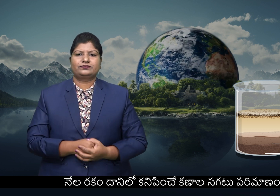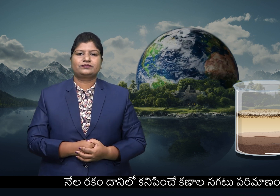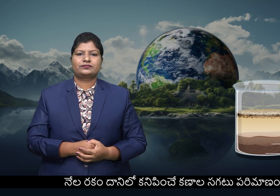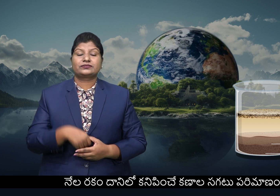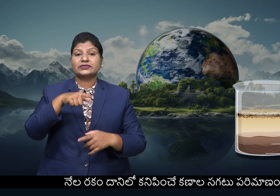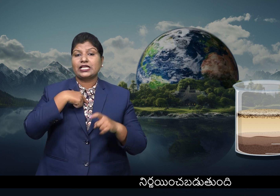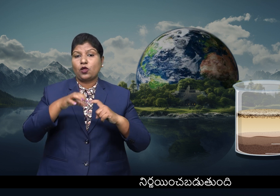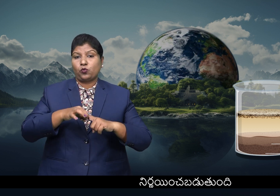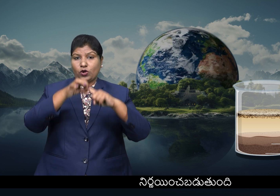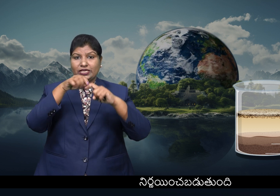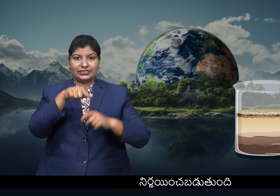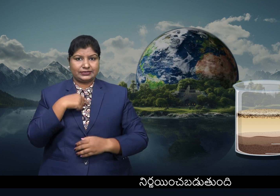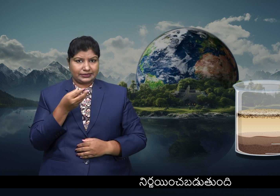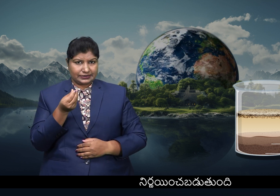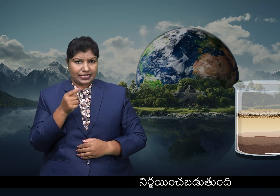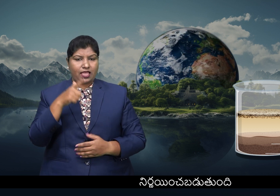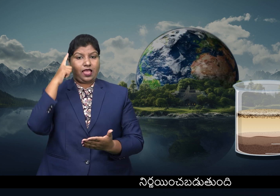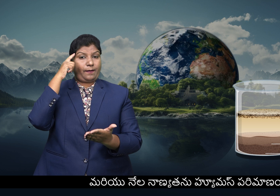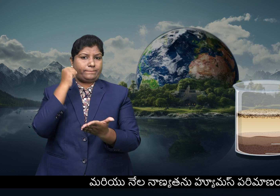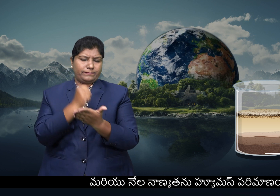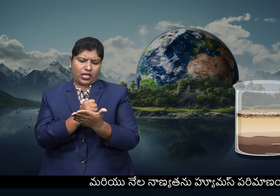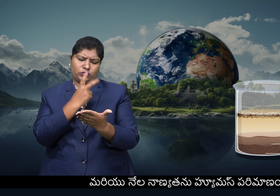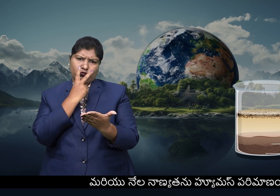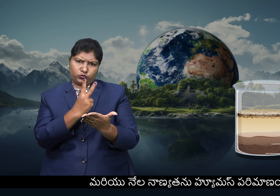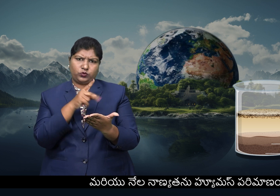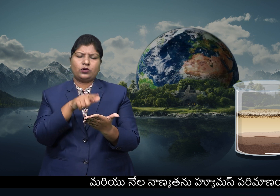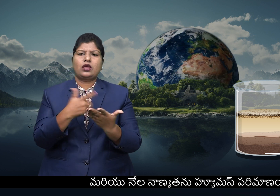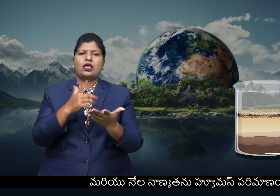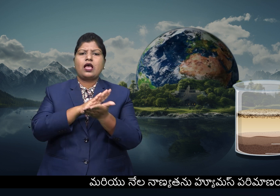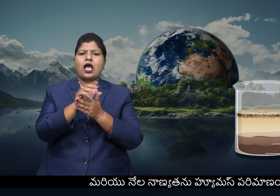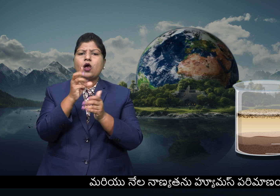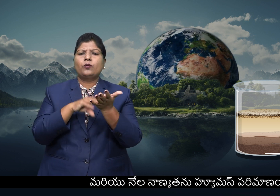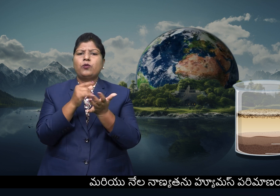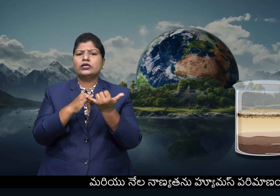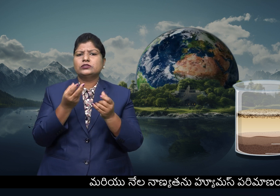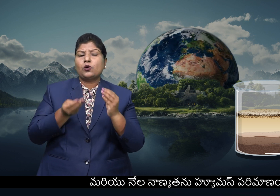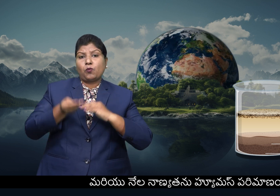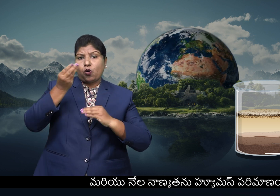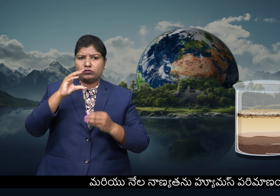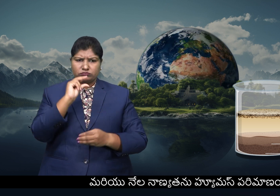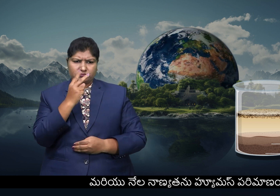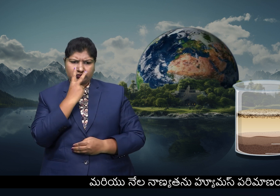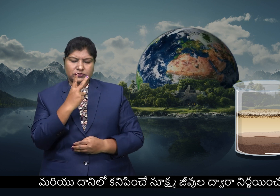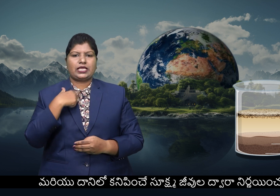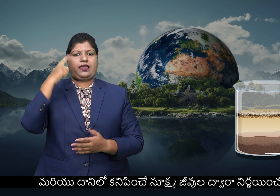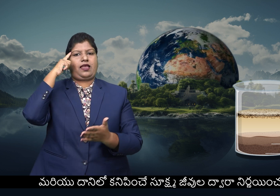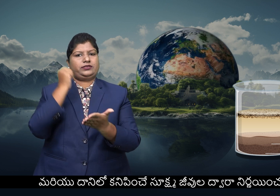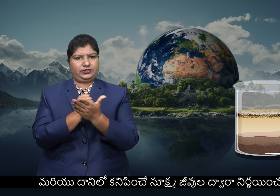పరిమాణం ద్వారా నిర్ణయించబడుతుంది మరియు నేల నాణ్యతను హ్యూమస్ పరిమాణం మరియు దానిలో